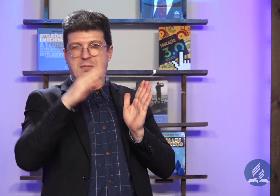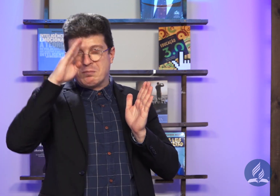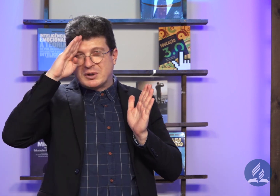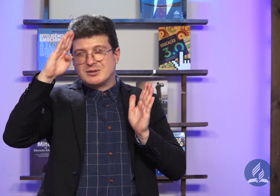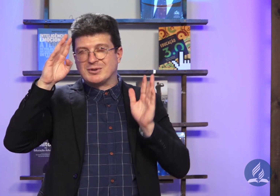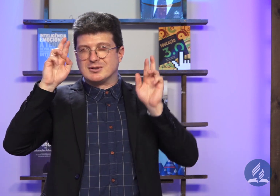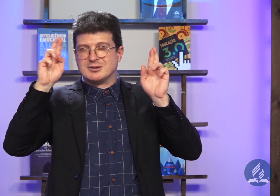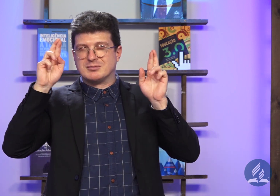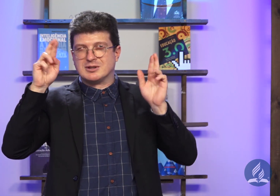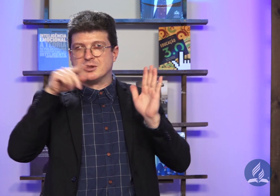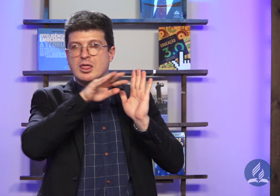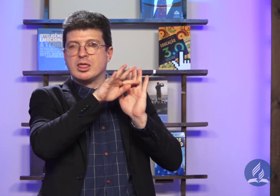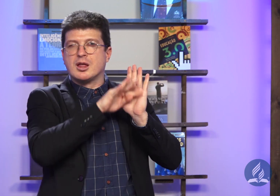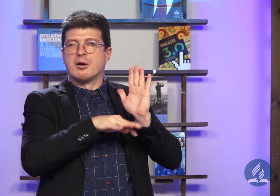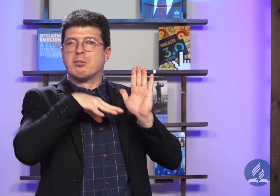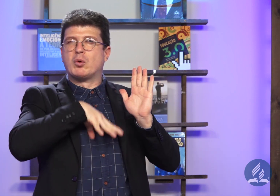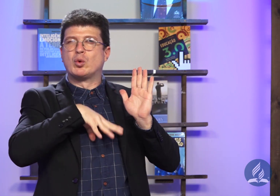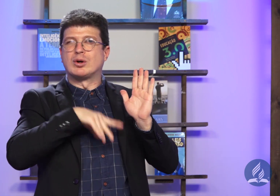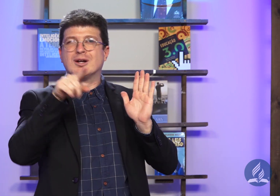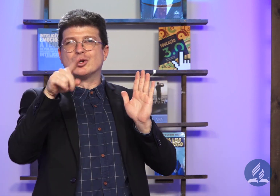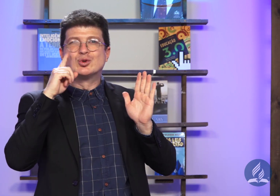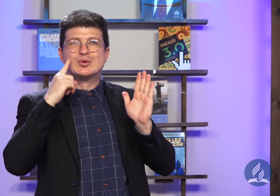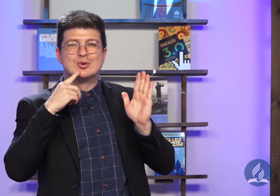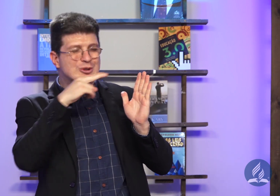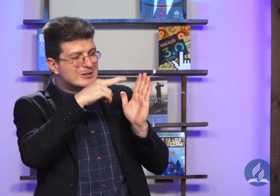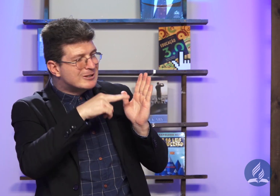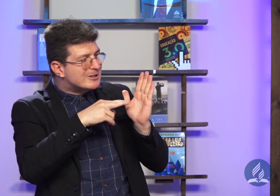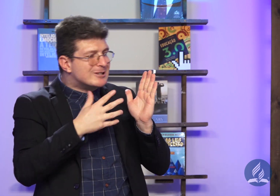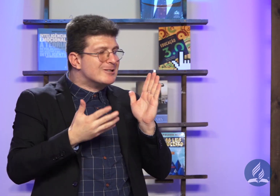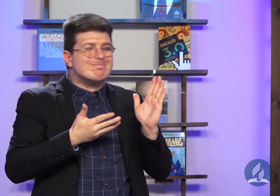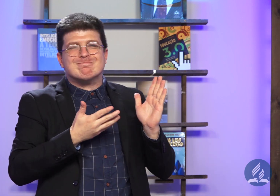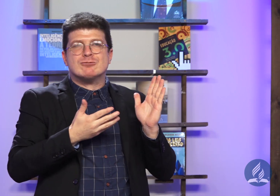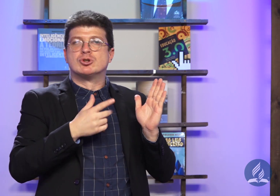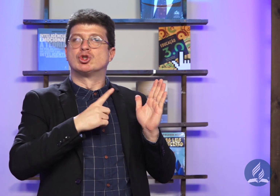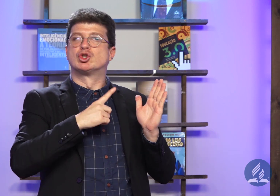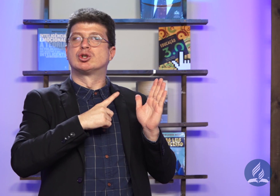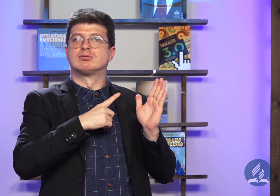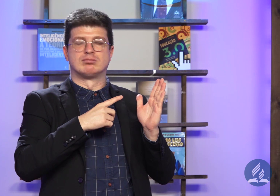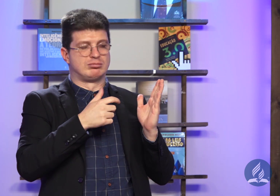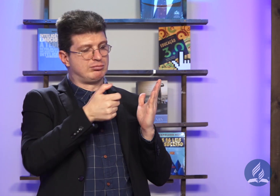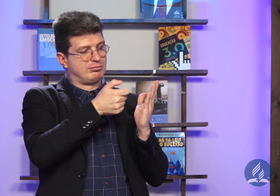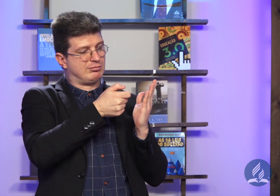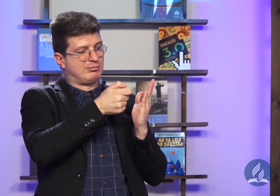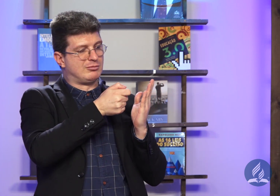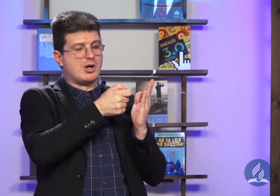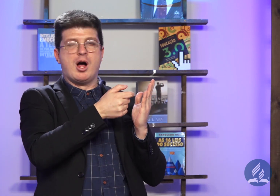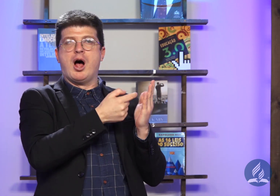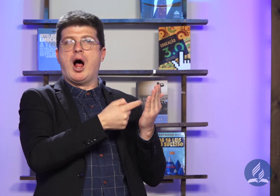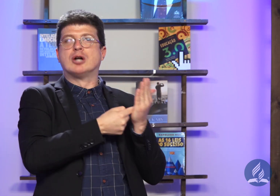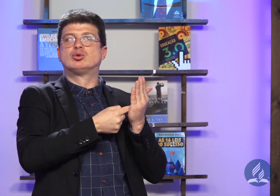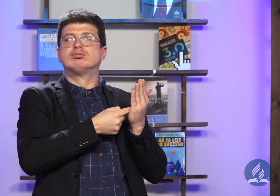Então, esse livro sobre a maior esperança tem o português, mas às vezes os surdos têm dificuldade. Então eles podem apontar ali a câmera do celular.